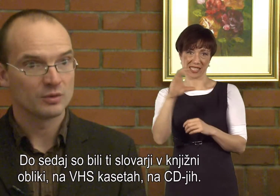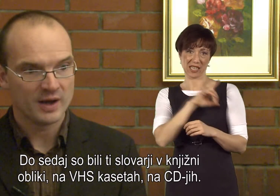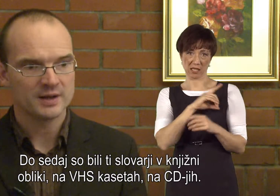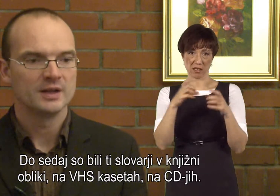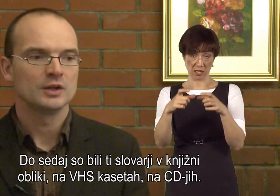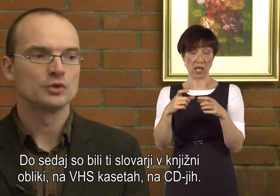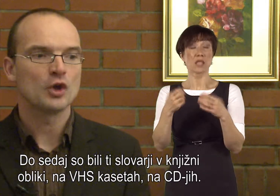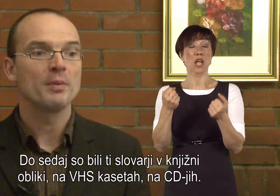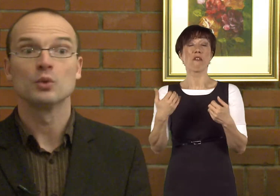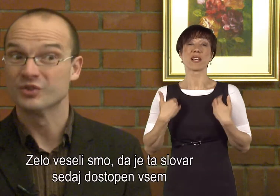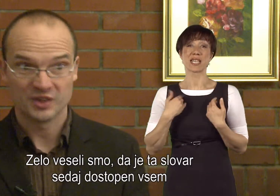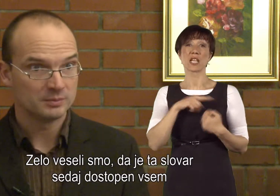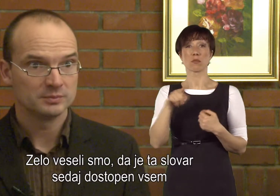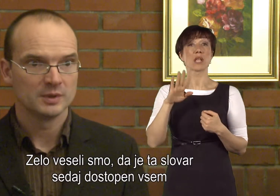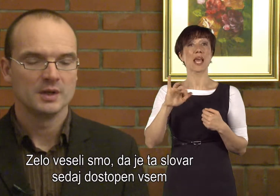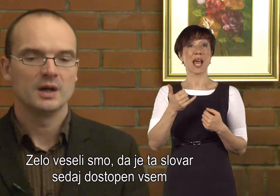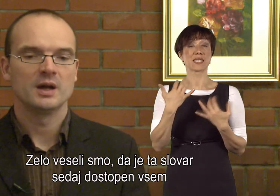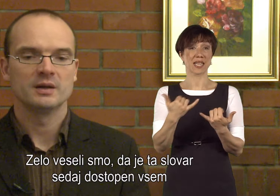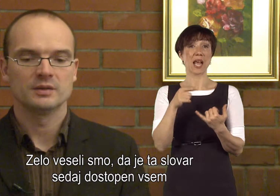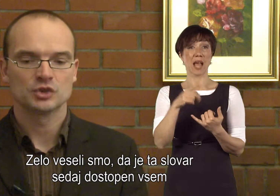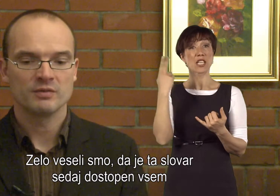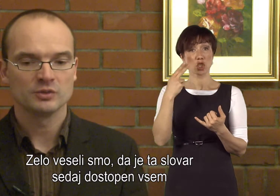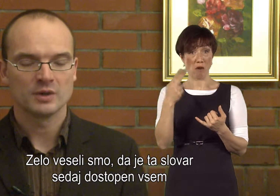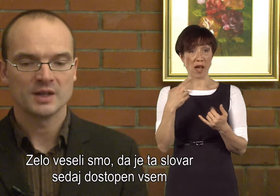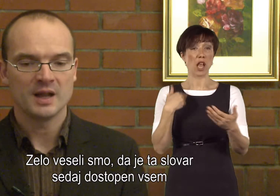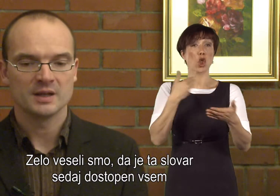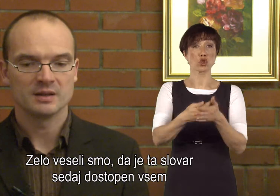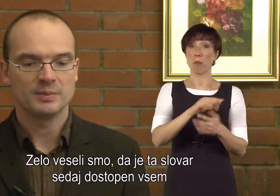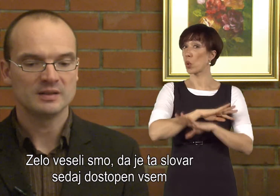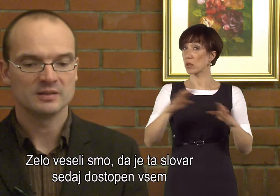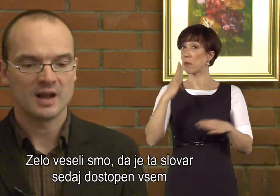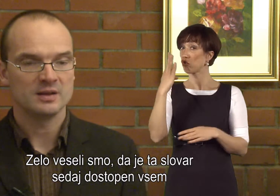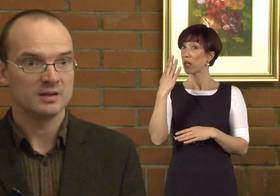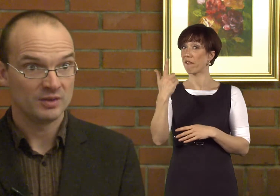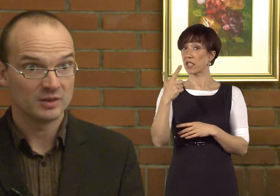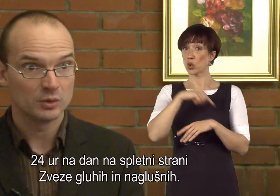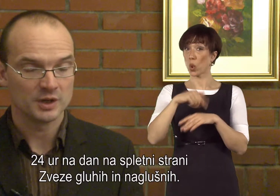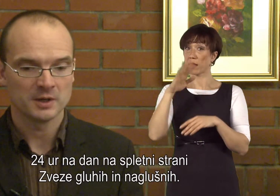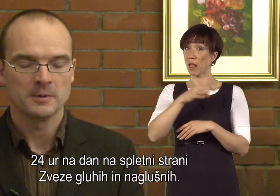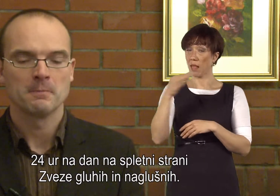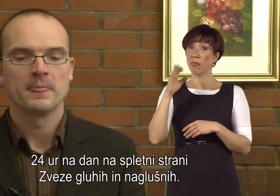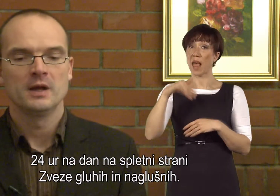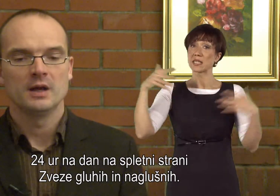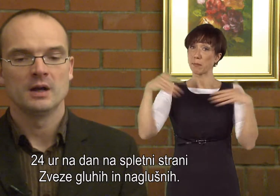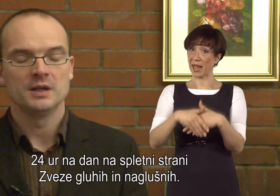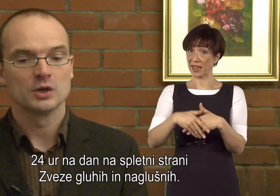ta slovar dostopen vsem 24 ur na dan na spletni strani Zveze gluhih.